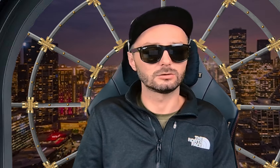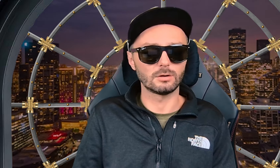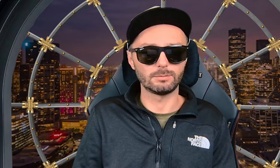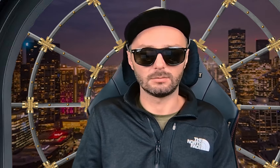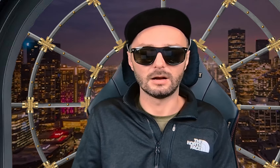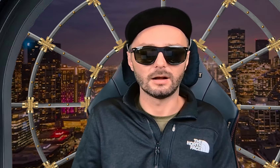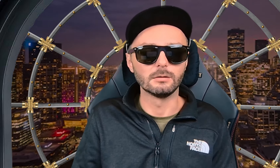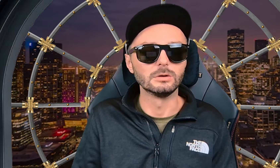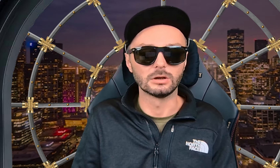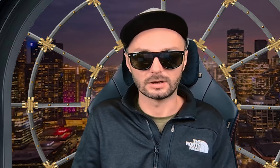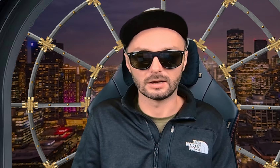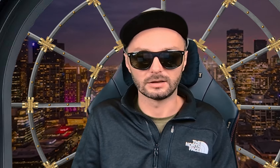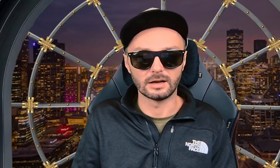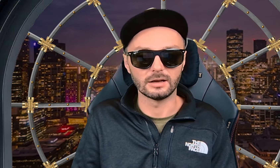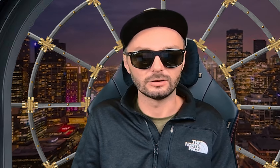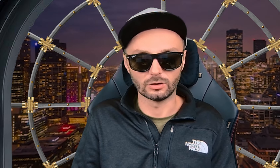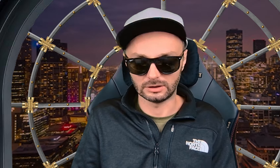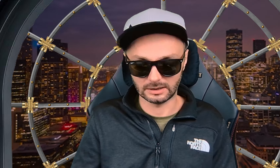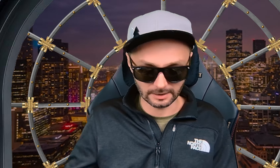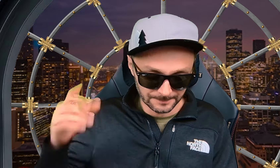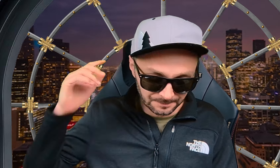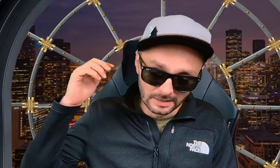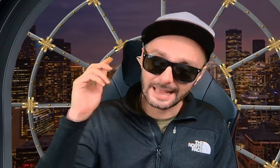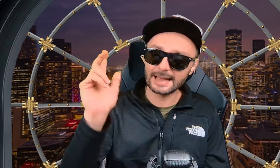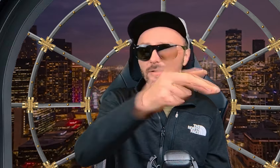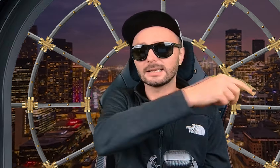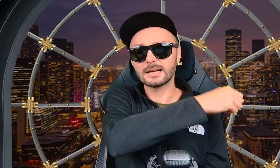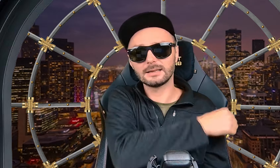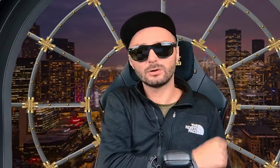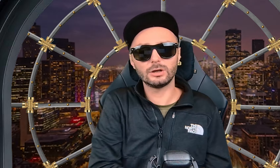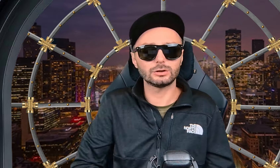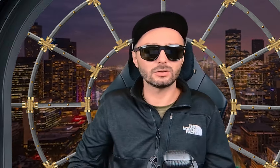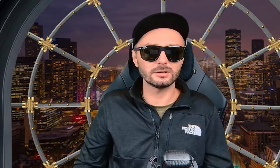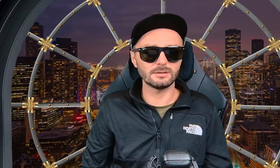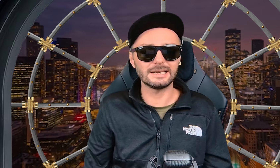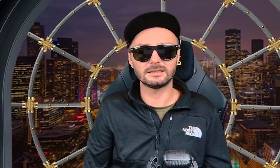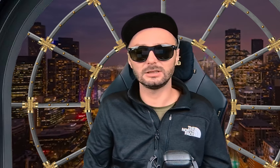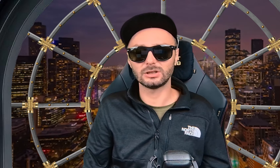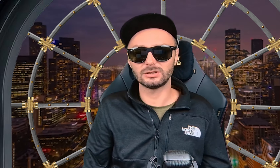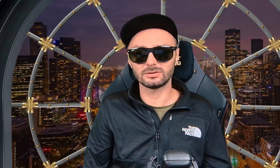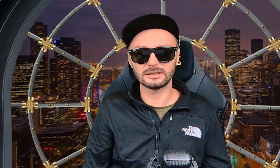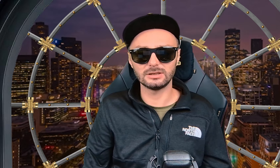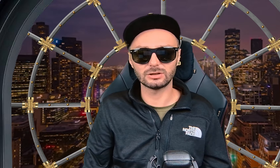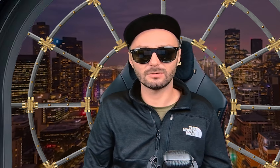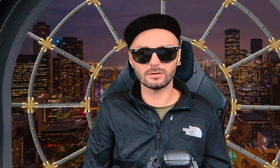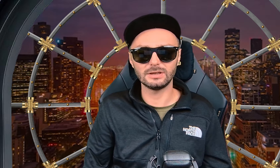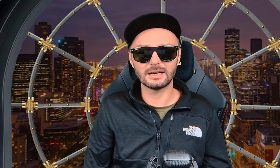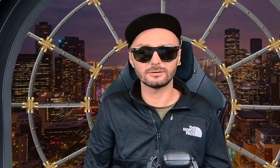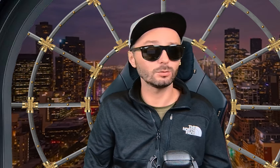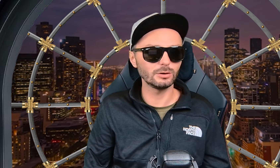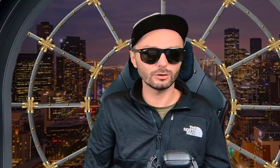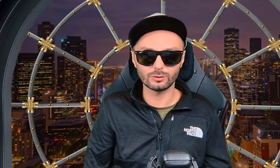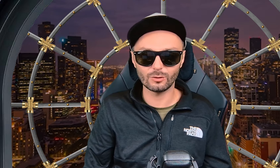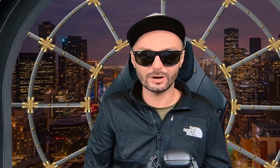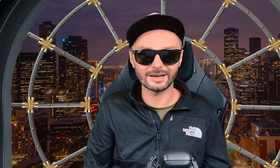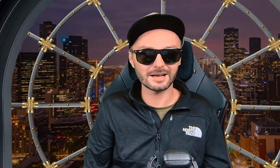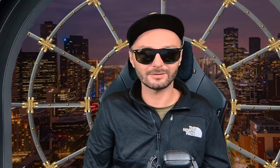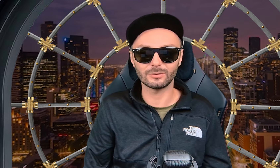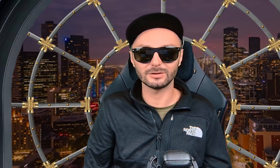stopama Milorada Dodka Eto ga, dragi moj, što se mene tiče i što se tiče ovog videa To bilo to, naravno, koji